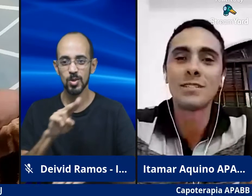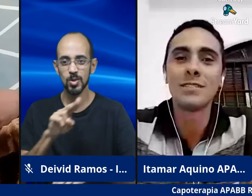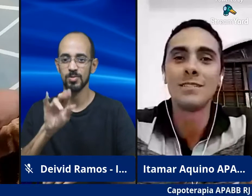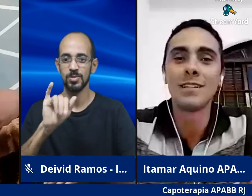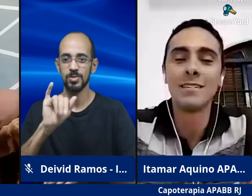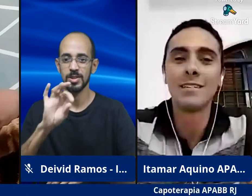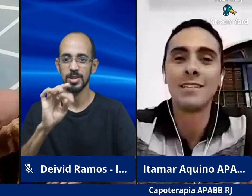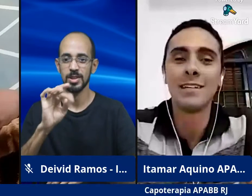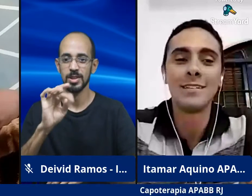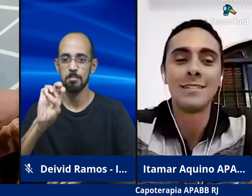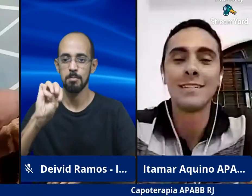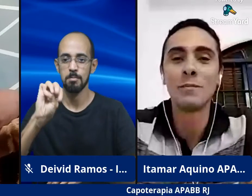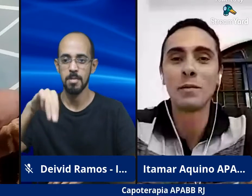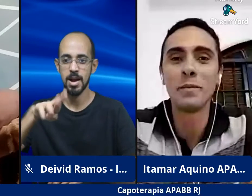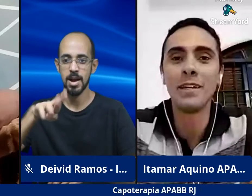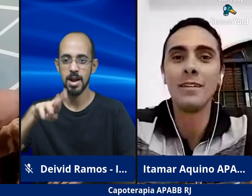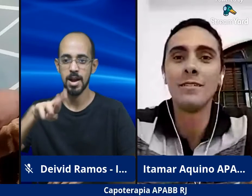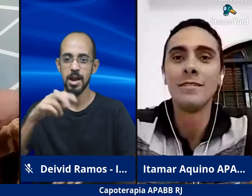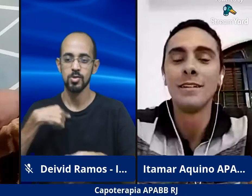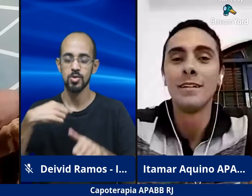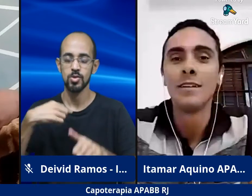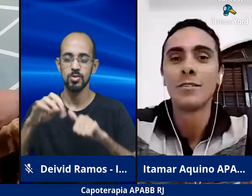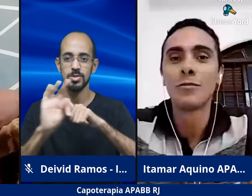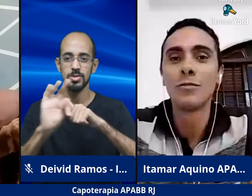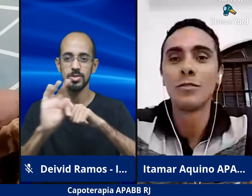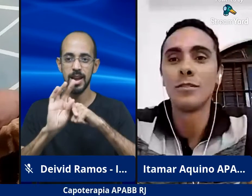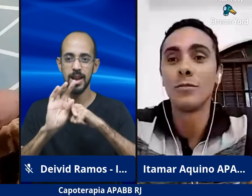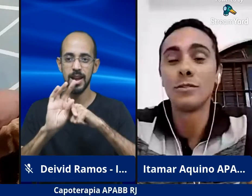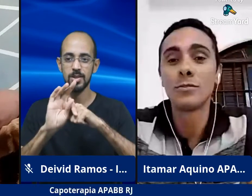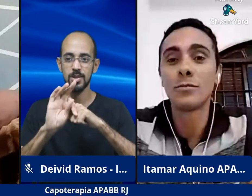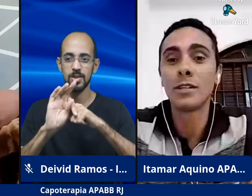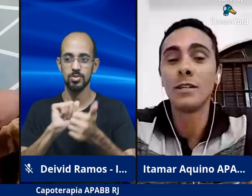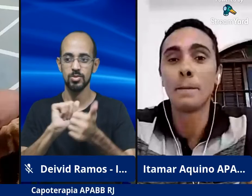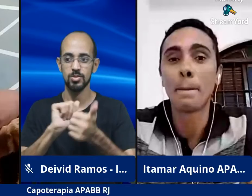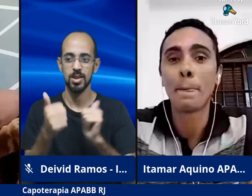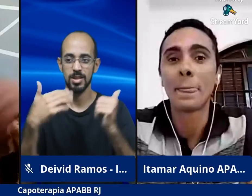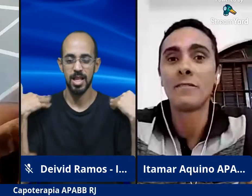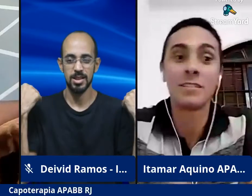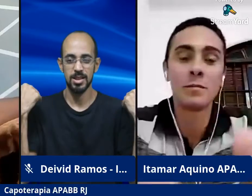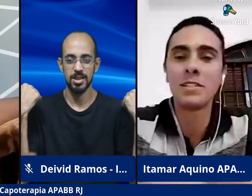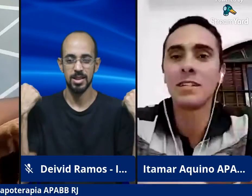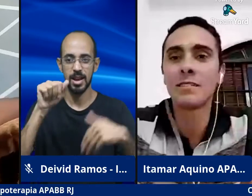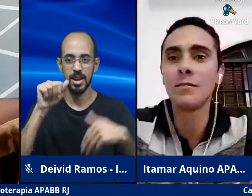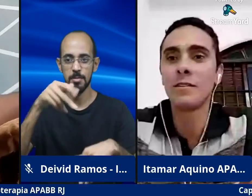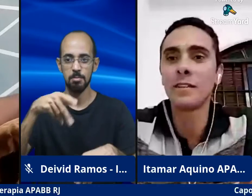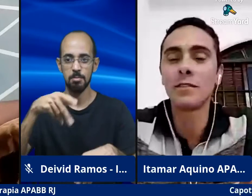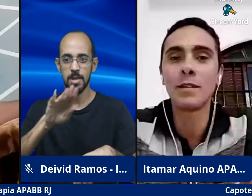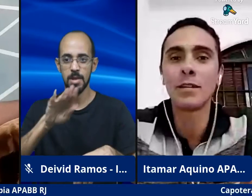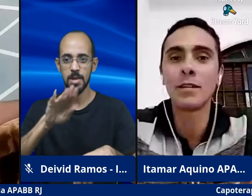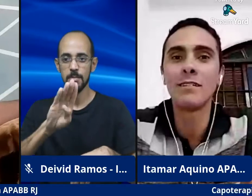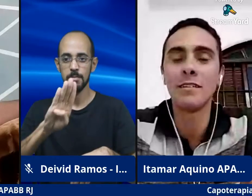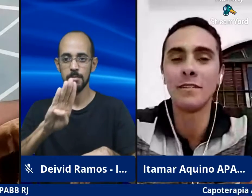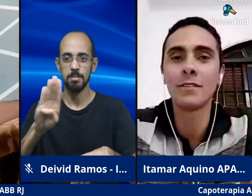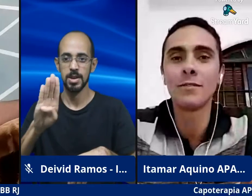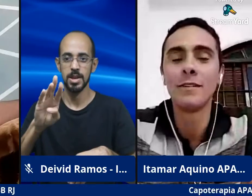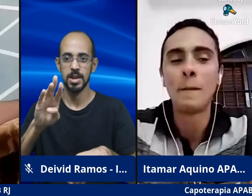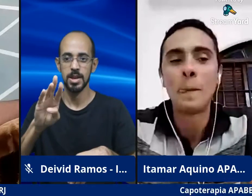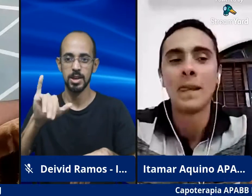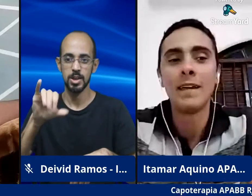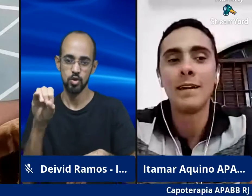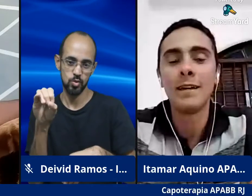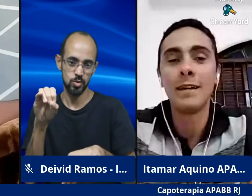de esporte e lazer da PABB Rio. Hoje eu estou aqui fazendo a mediação, né, fazendo a abertura desse